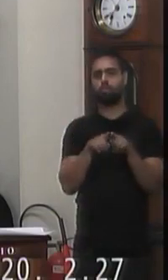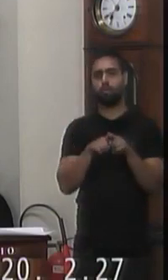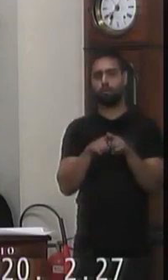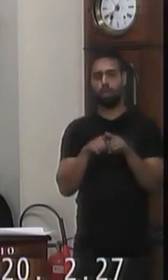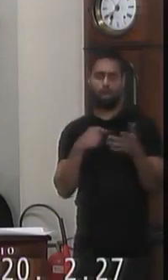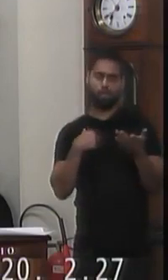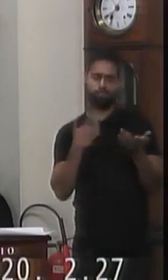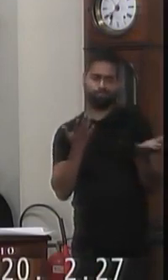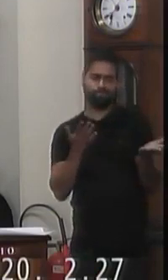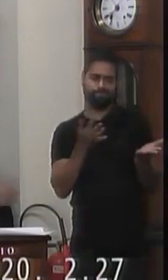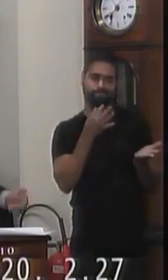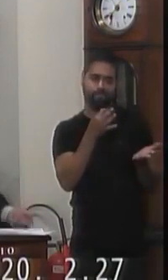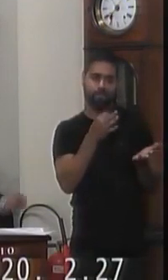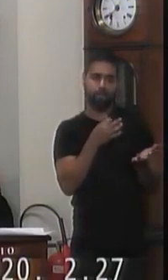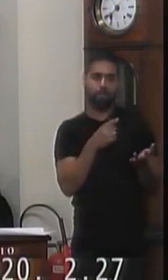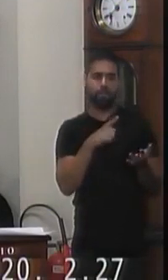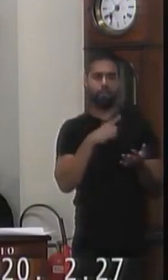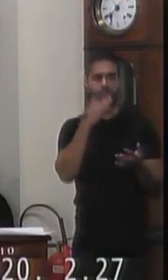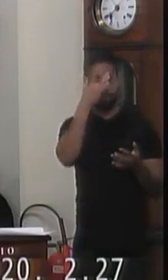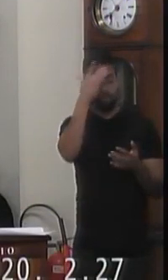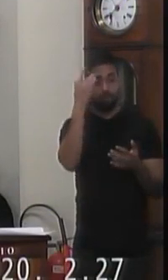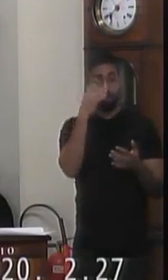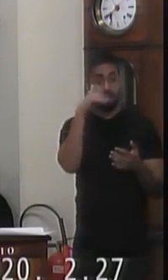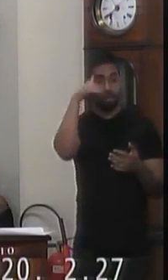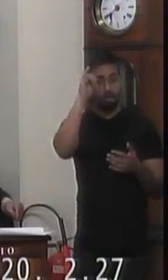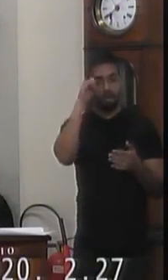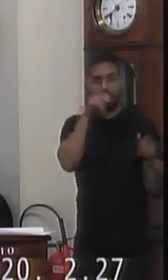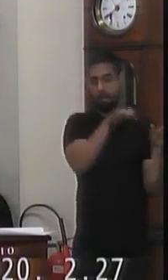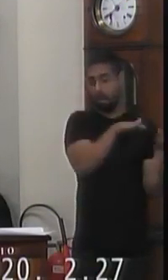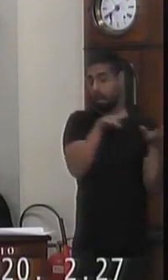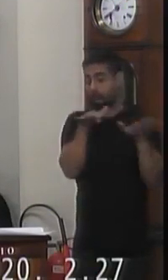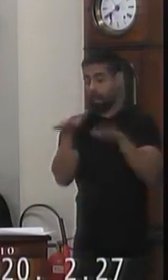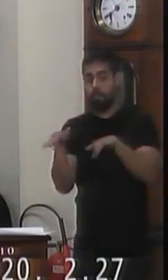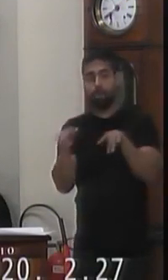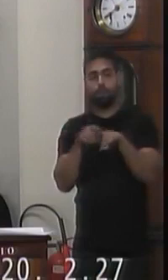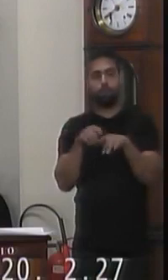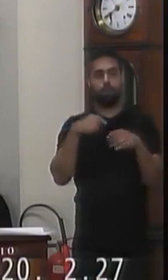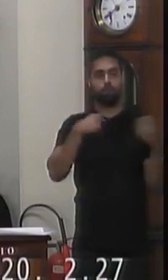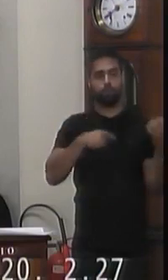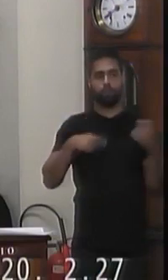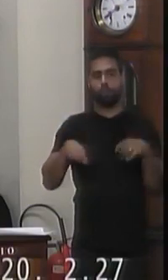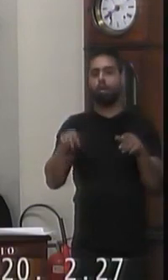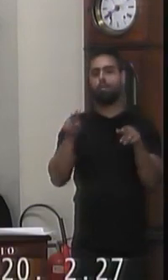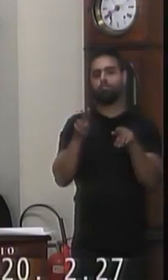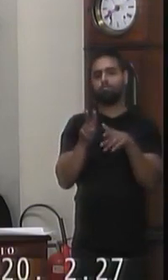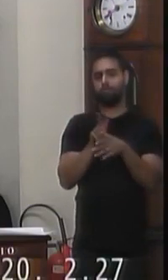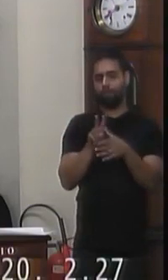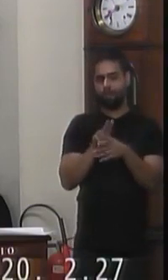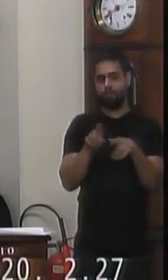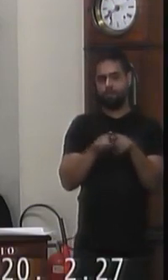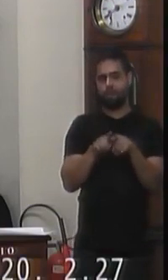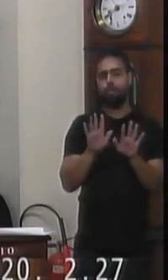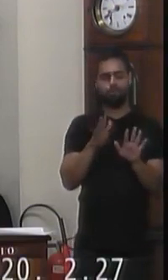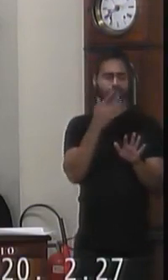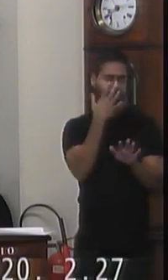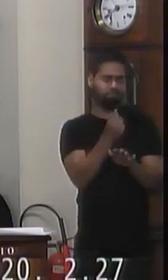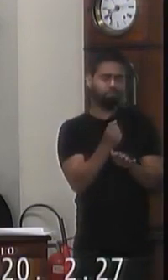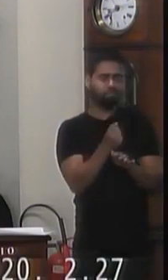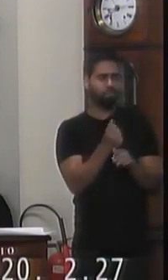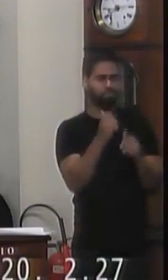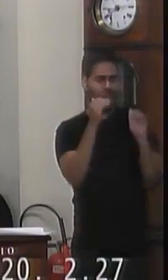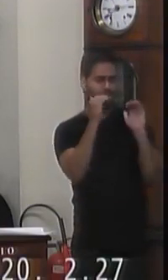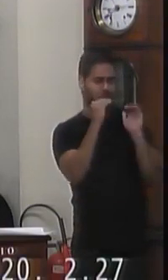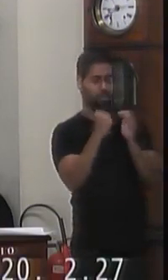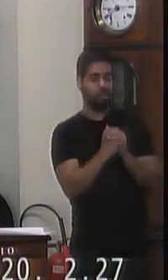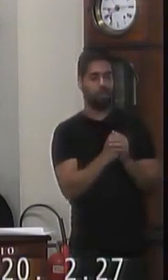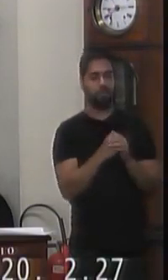pouquinho, Celcinho. Muita gente de Barra do Piraí veio para a Conservatória, veio para Valença, mas isso faz parte. Mas eu, com a